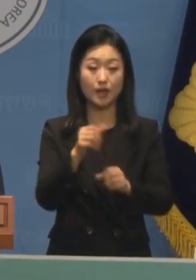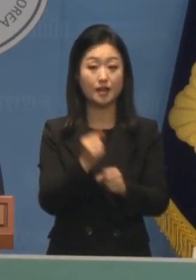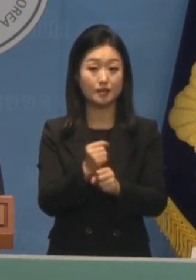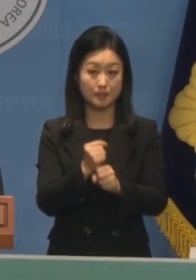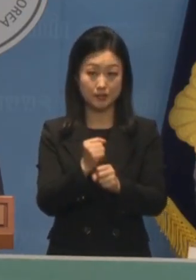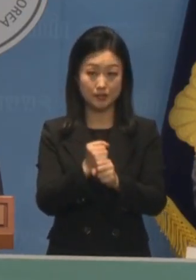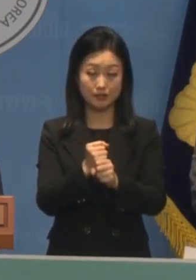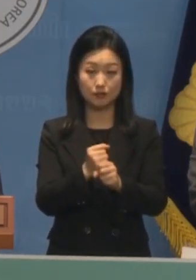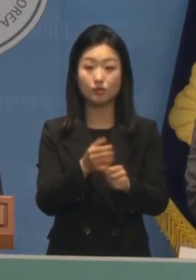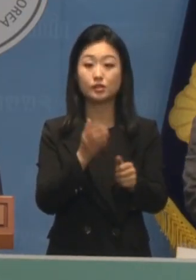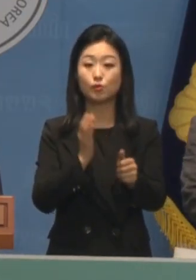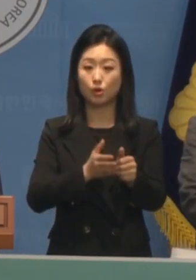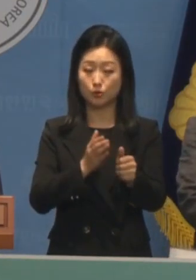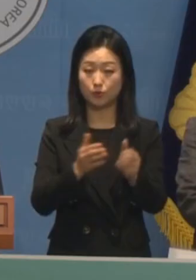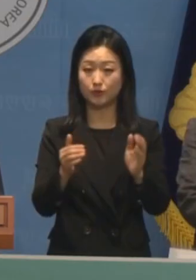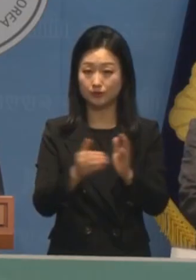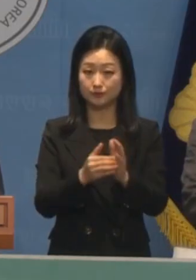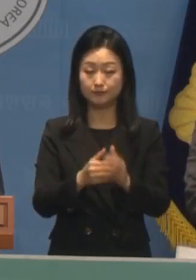정비를 권고했습니다.